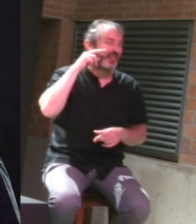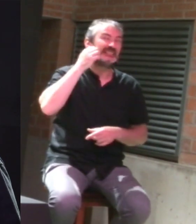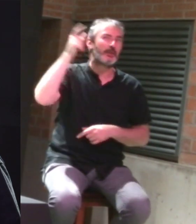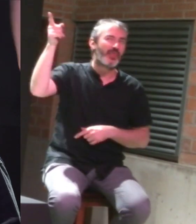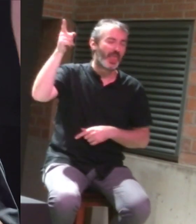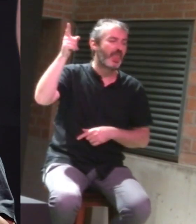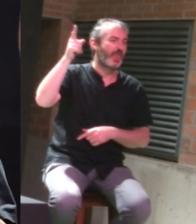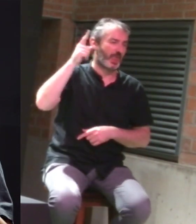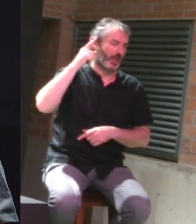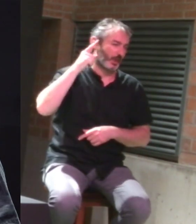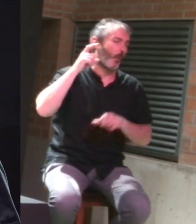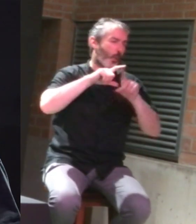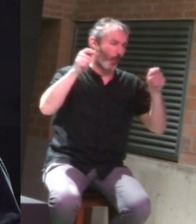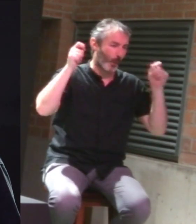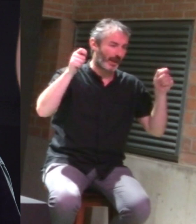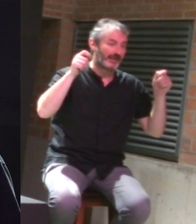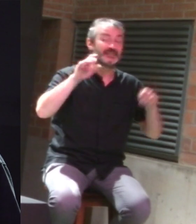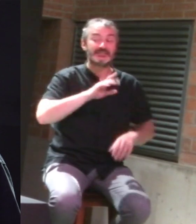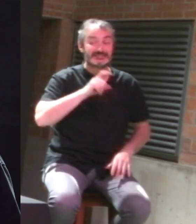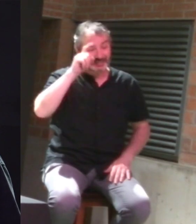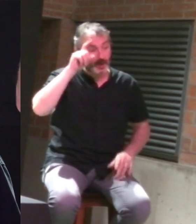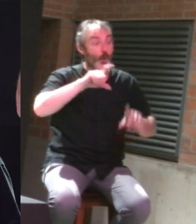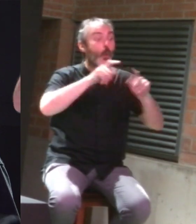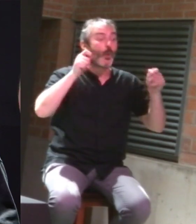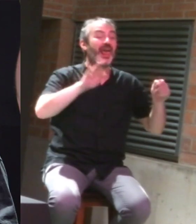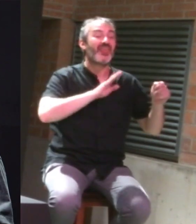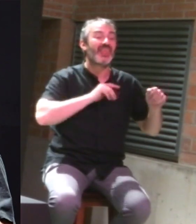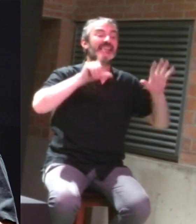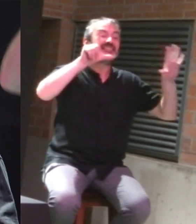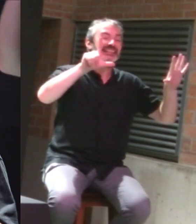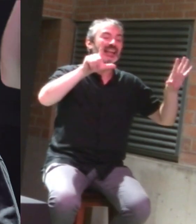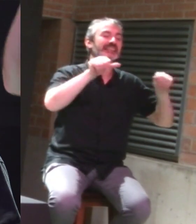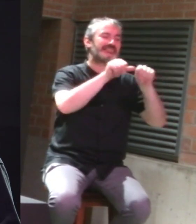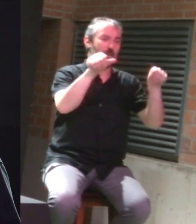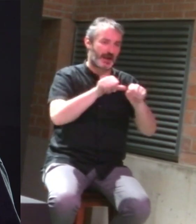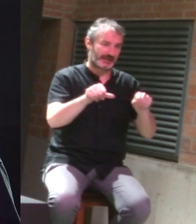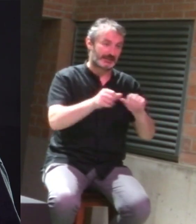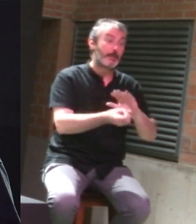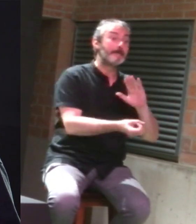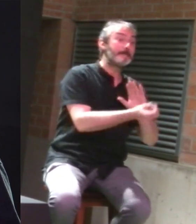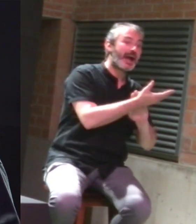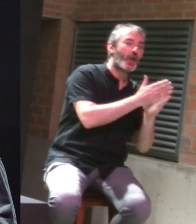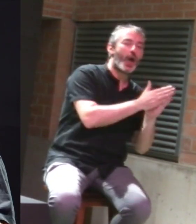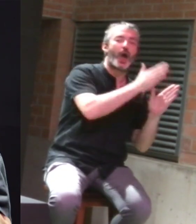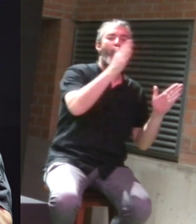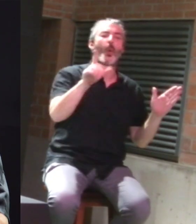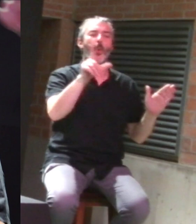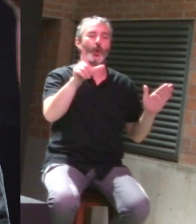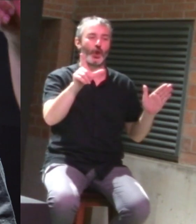Sabadell, conocida como la huelga de las 7 semanas, entre mayo y julio del 83,